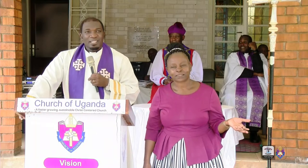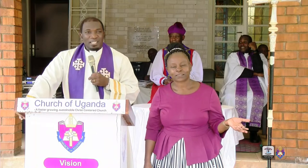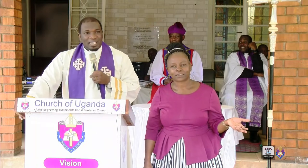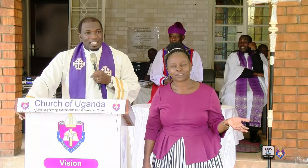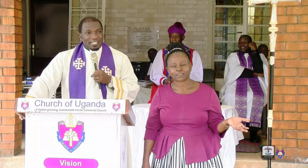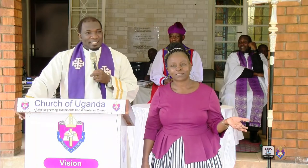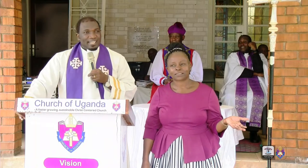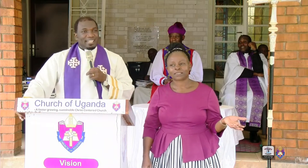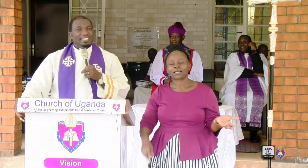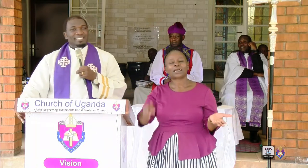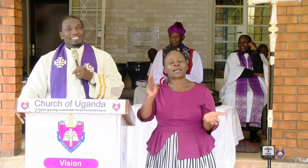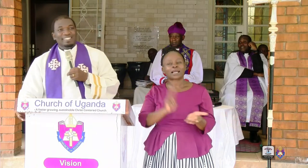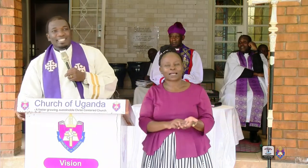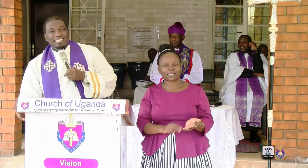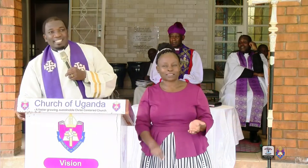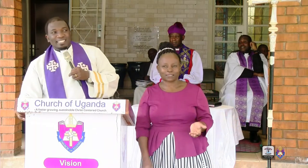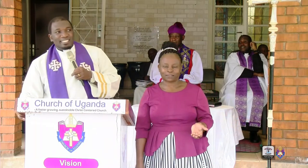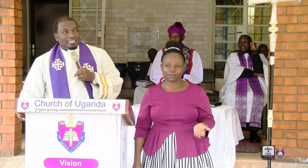Era nkakasa.